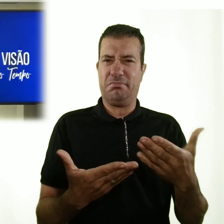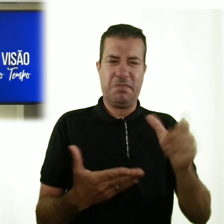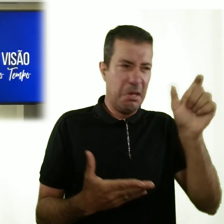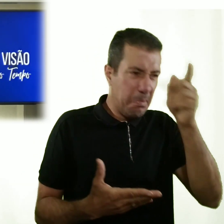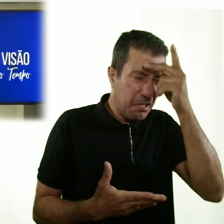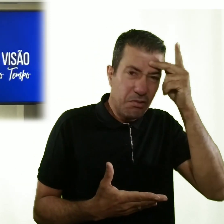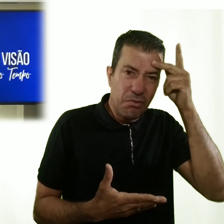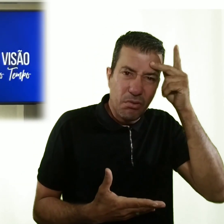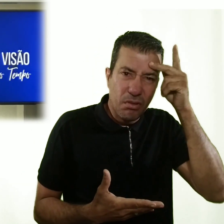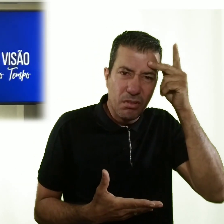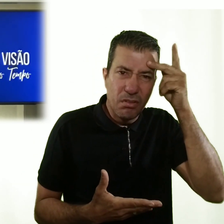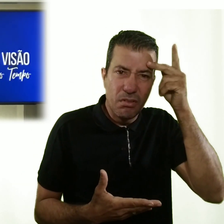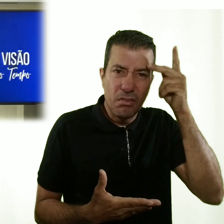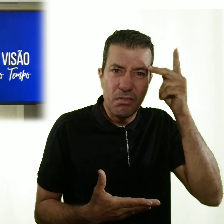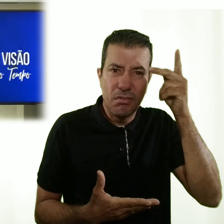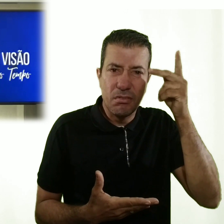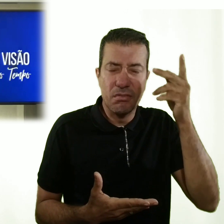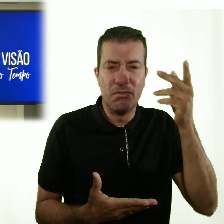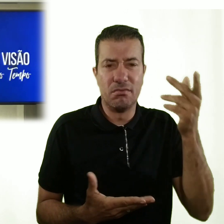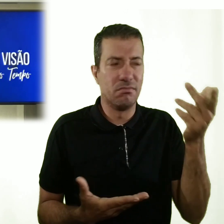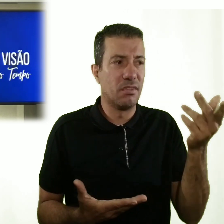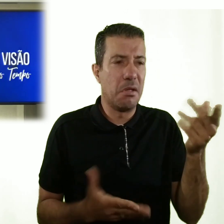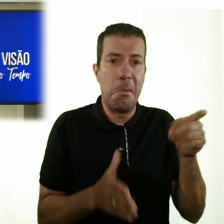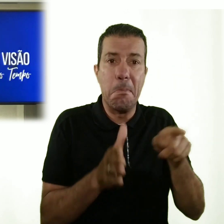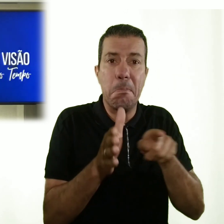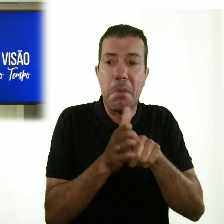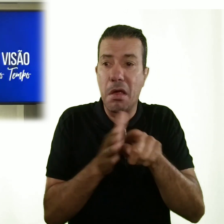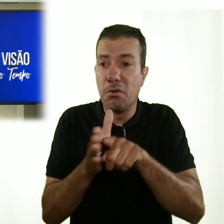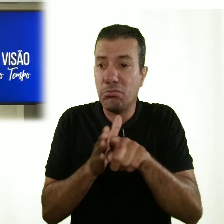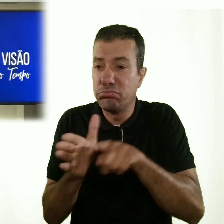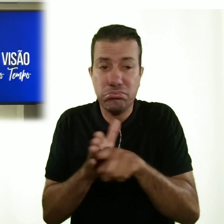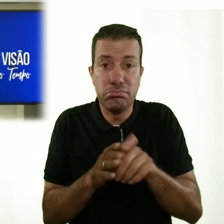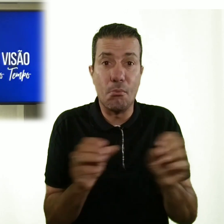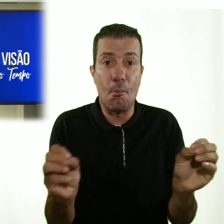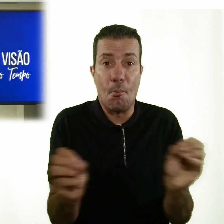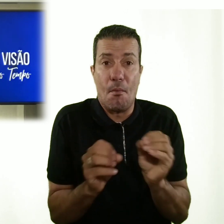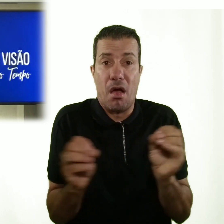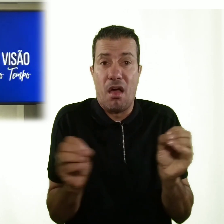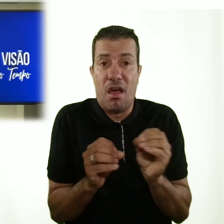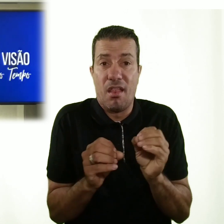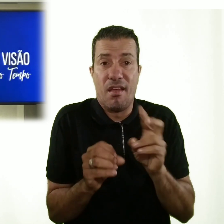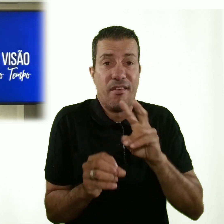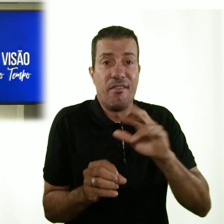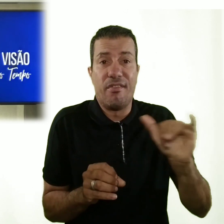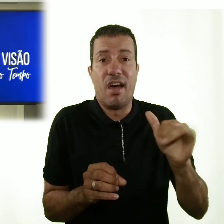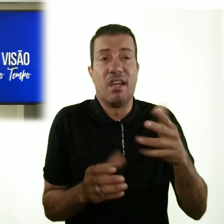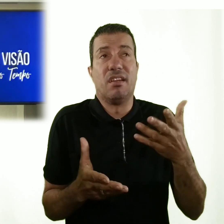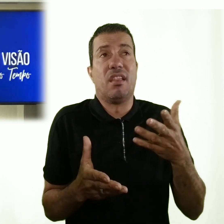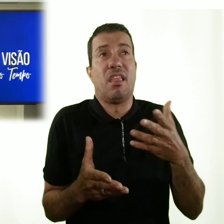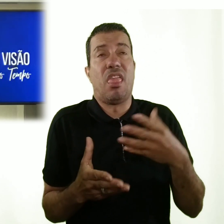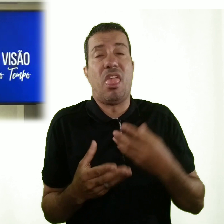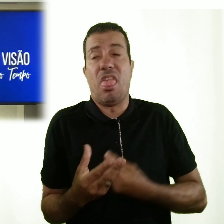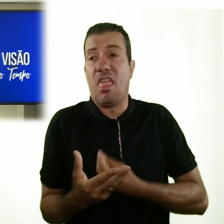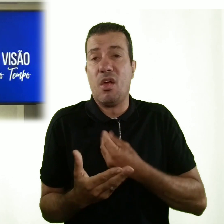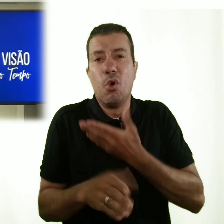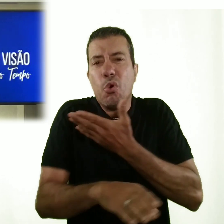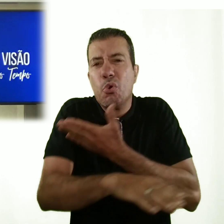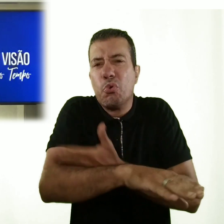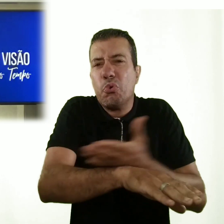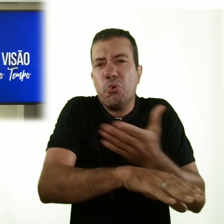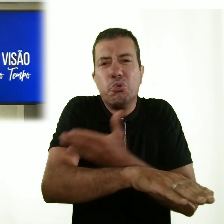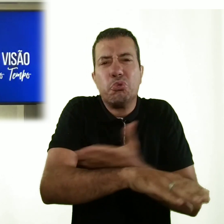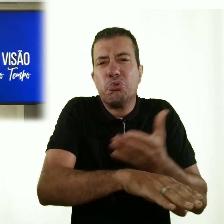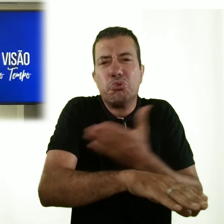meus amigos, que não pergunta nada. Tem gente que vai levando a vida. Gente que tem o síndrome do Zeca